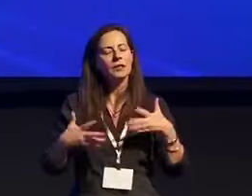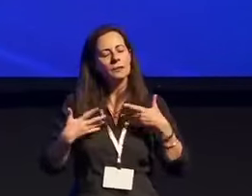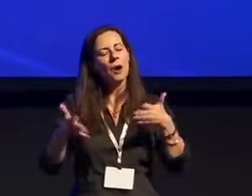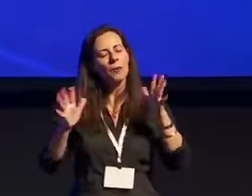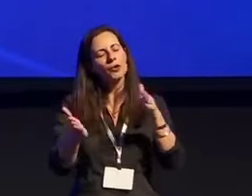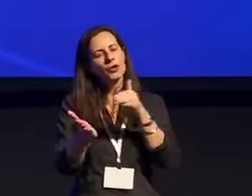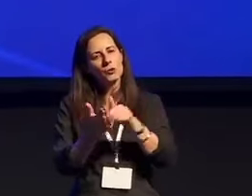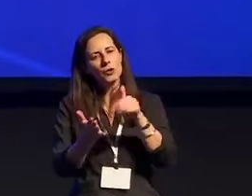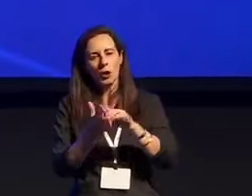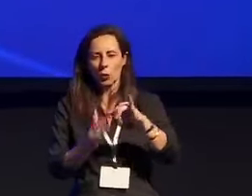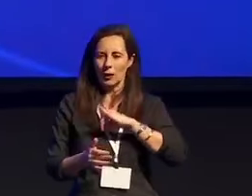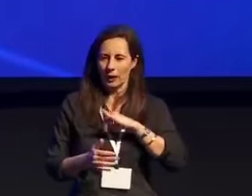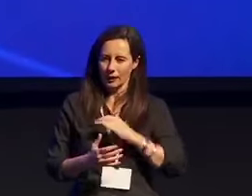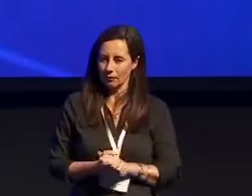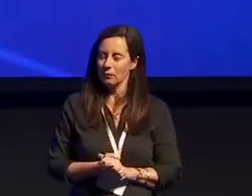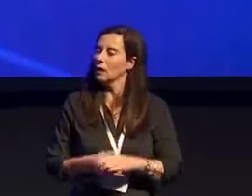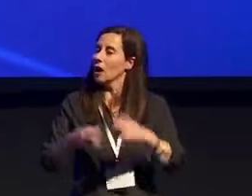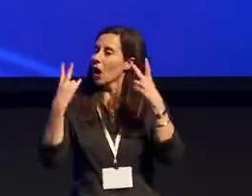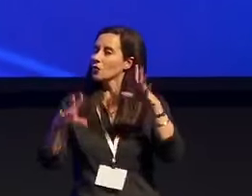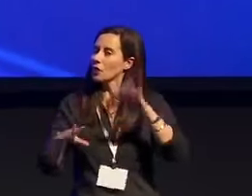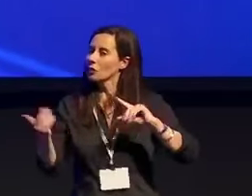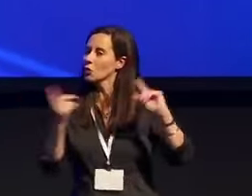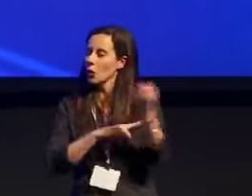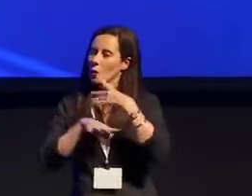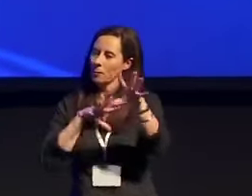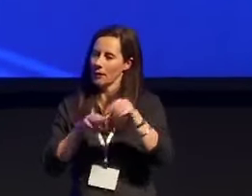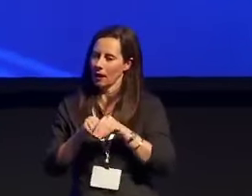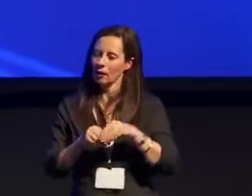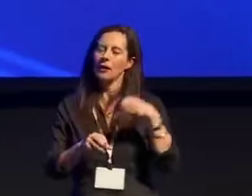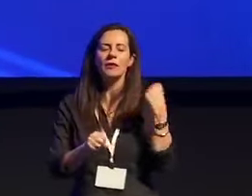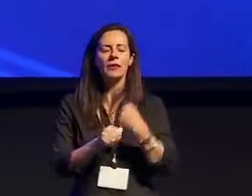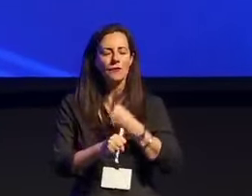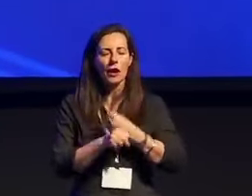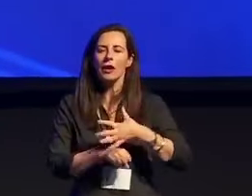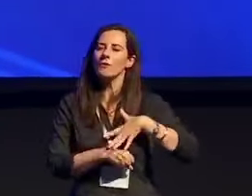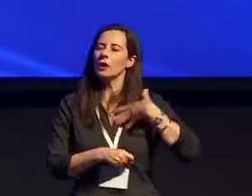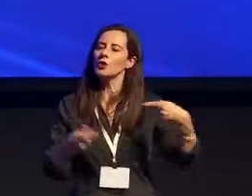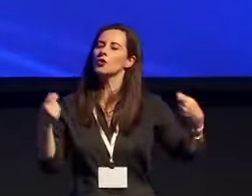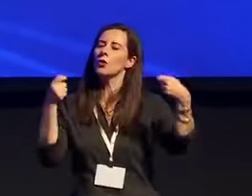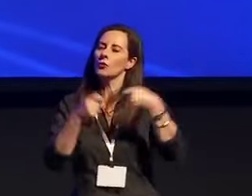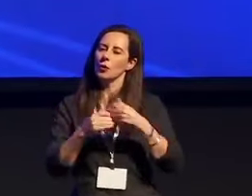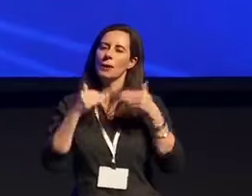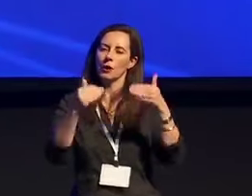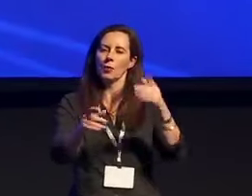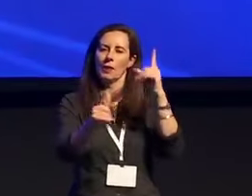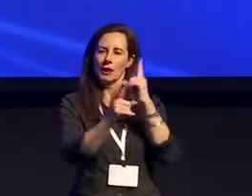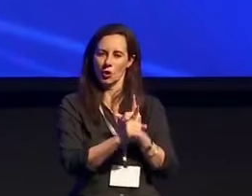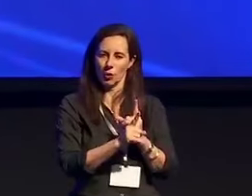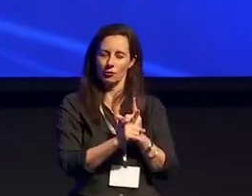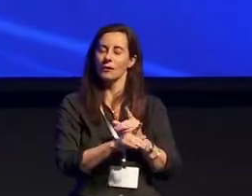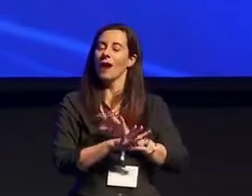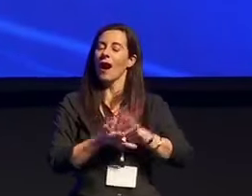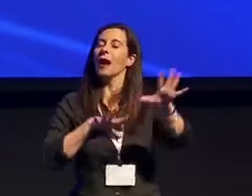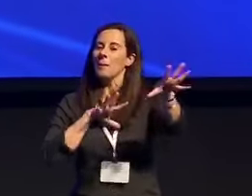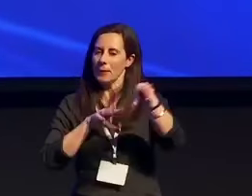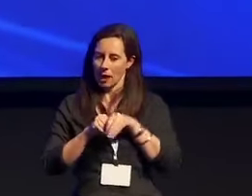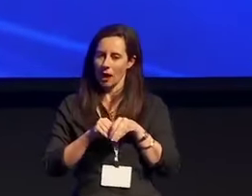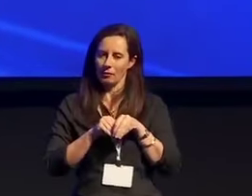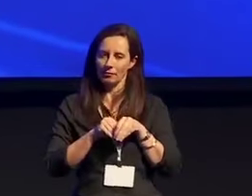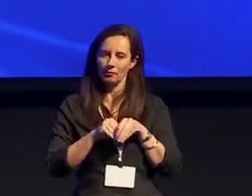מאוד שתמשיכו להתעניין. חשוב לנו שכולנו יחד נפעל ונרגיש את השותפות בקידום הנגישות, כי רק